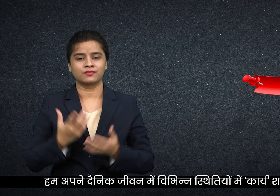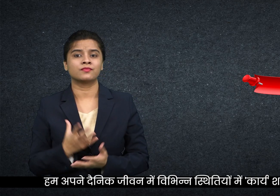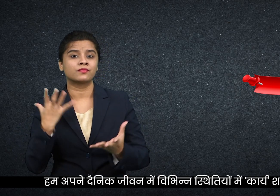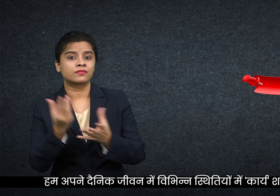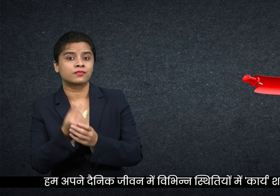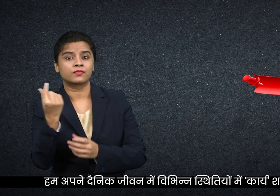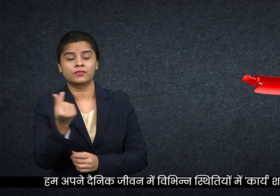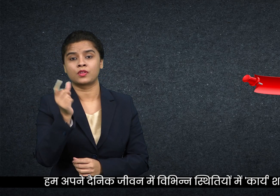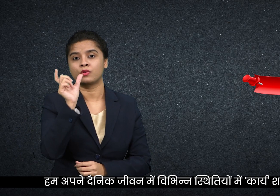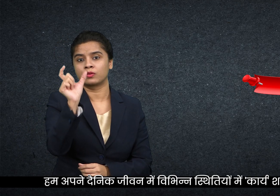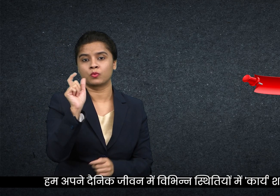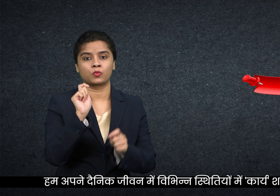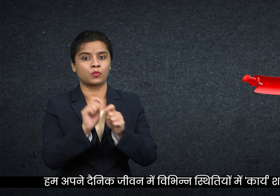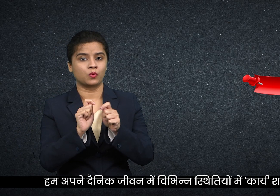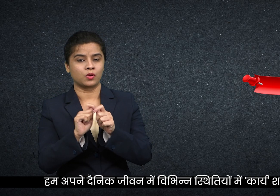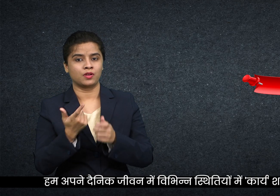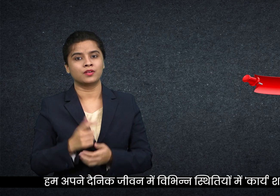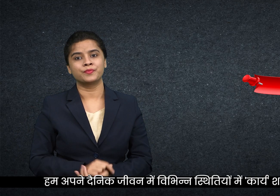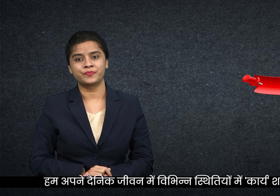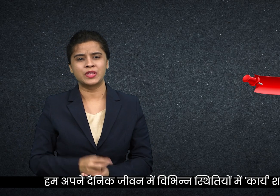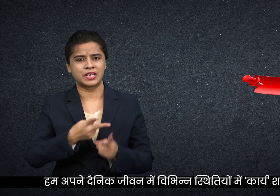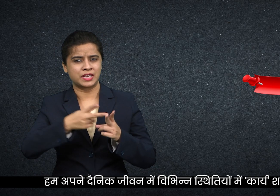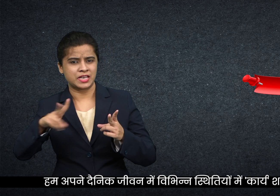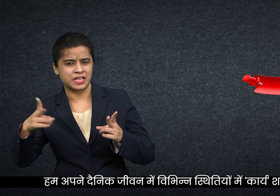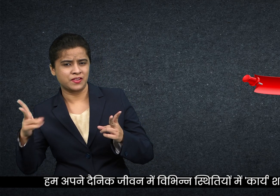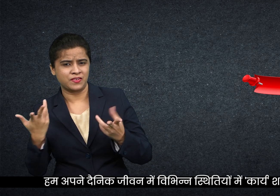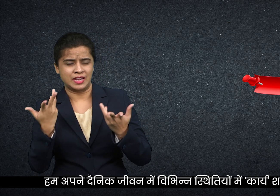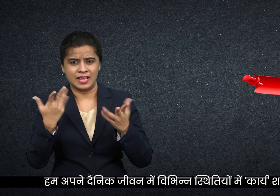में विभिन्न स्थितियों में कार्य शब्द का प्रयोग करते हैं।